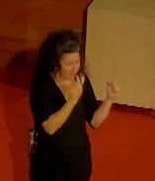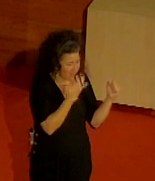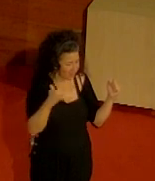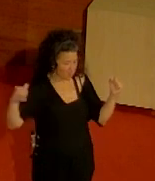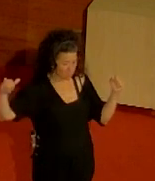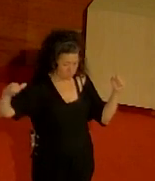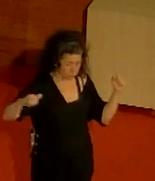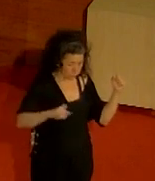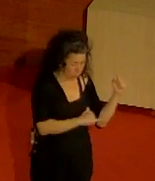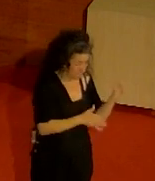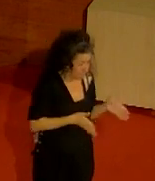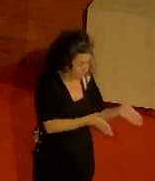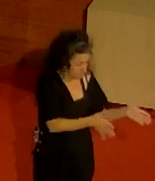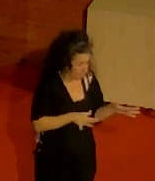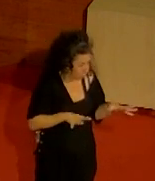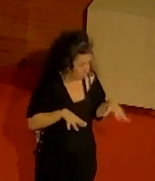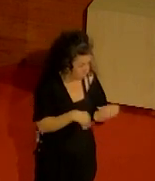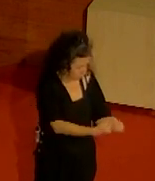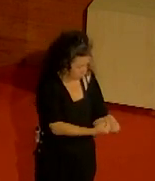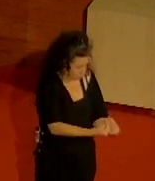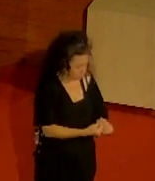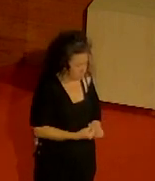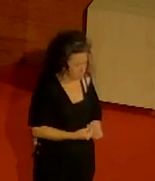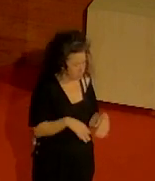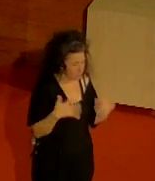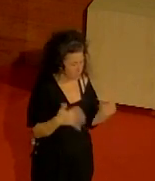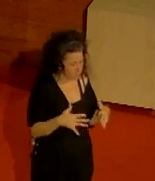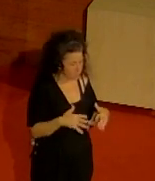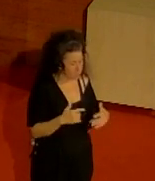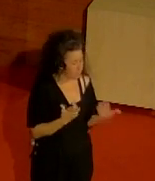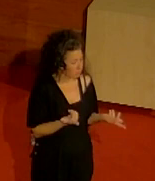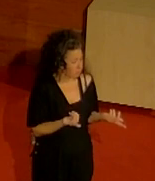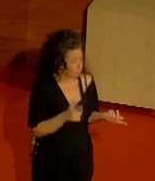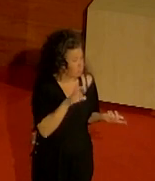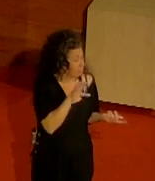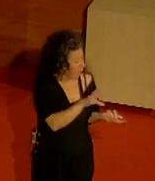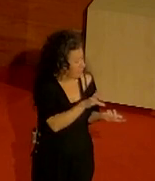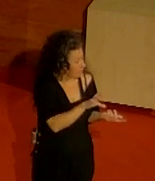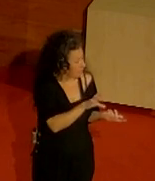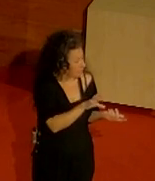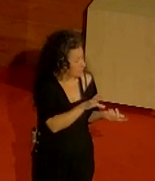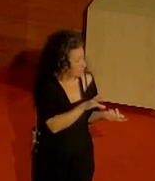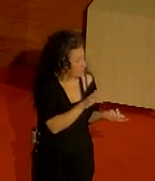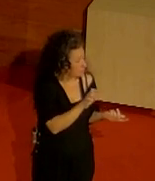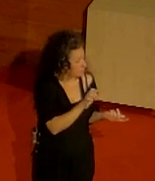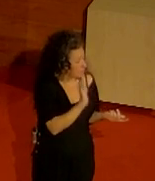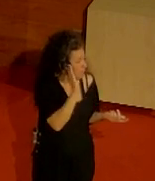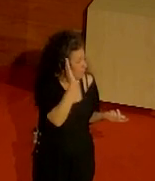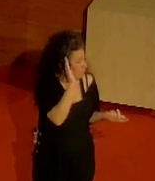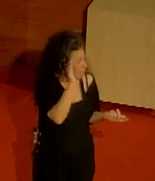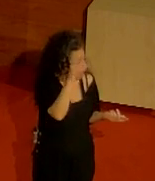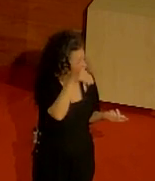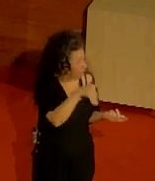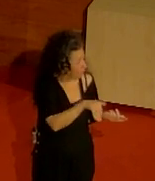aterrizaje y todo, o sea, aquello era... Y ese clásico ejemplo de país, República Centroafricana, como Sudán del